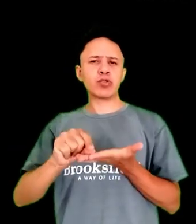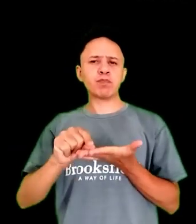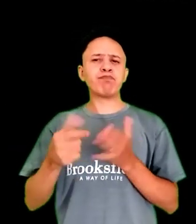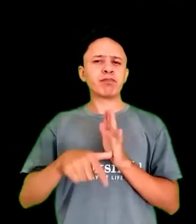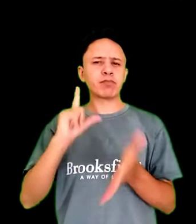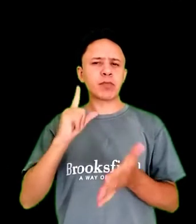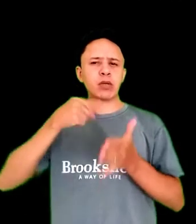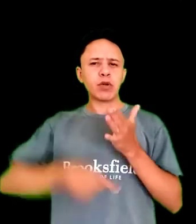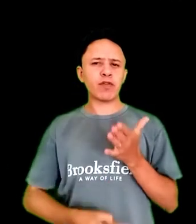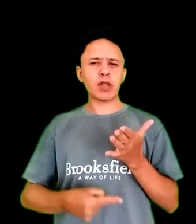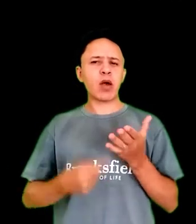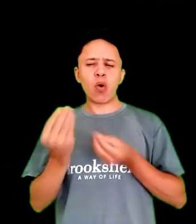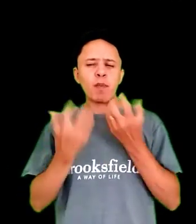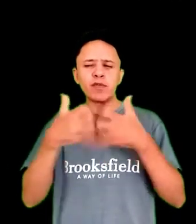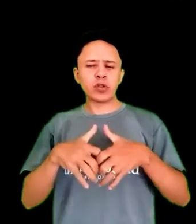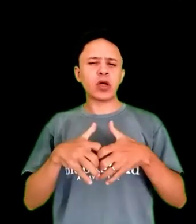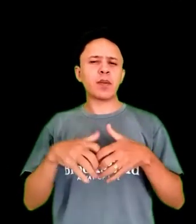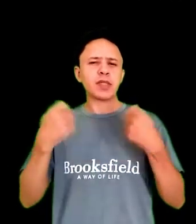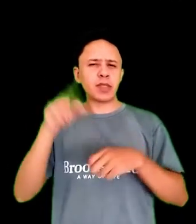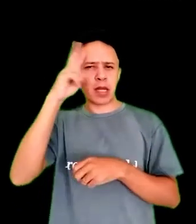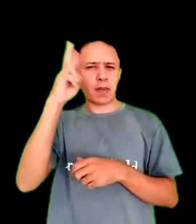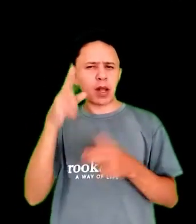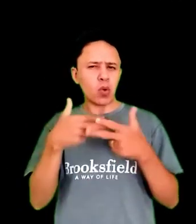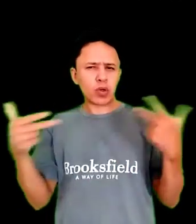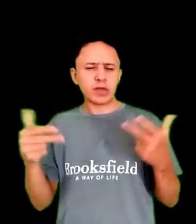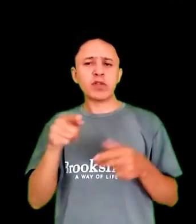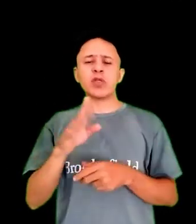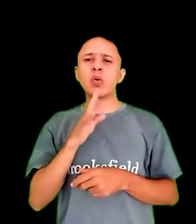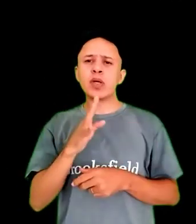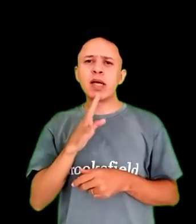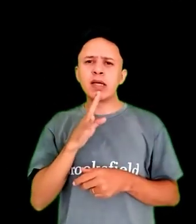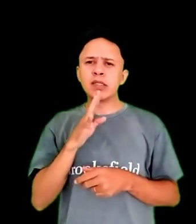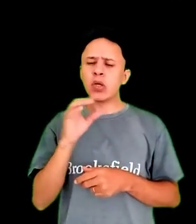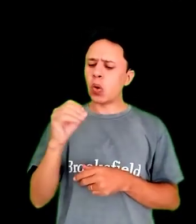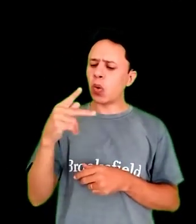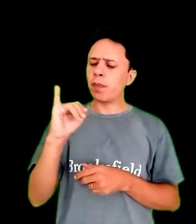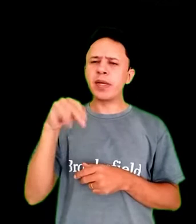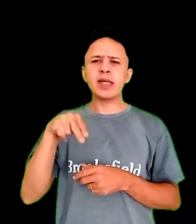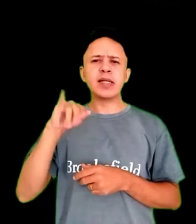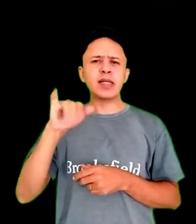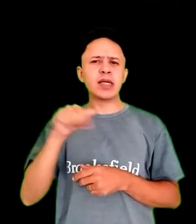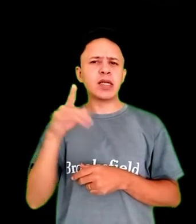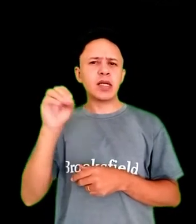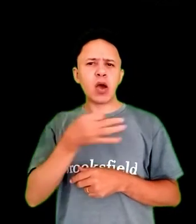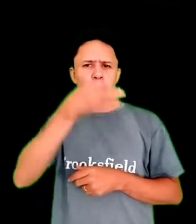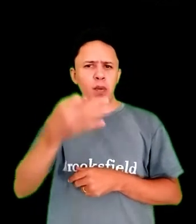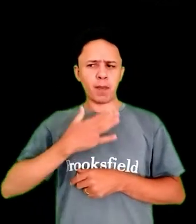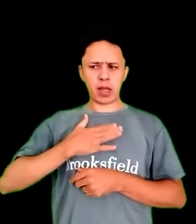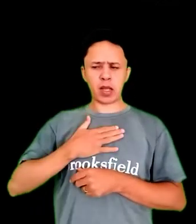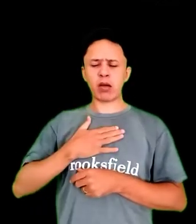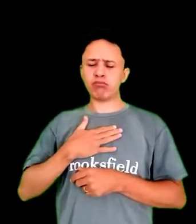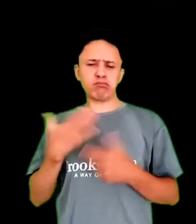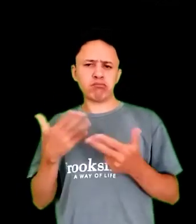como funcionam os artigos de opinião, a gente precisa lembrar algumas coisas. Você sabe o que é uma opinião? Bom, quando eu dou a